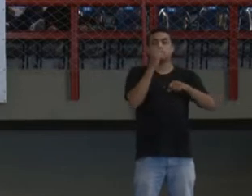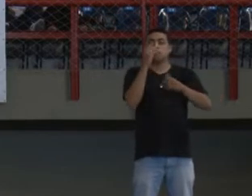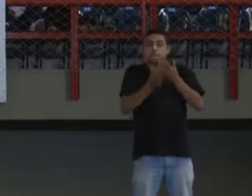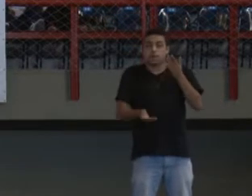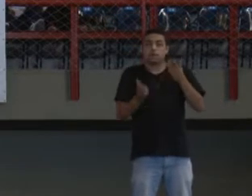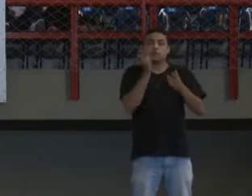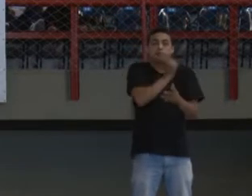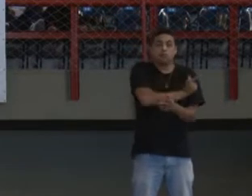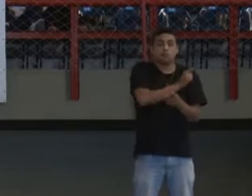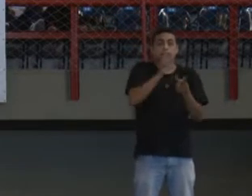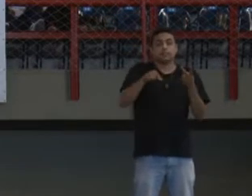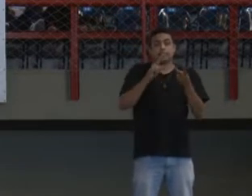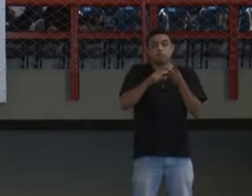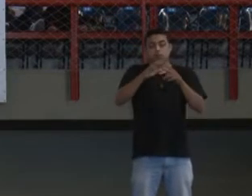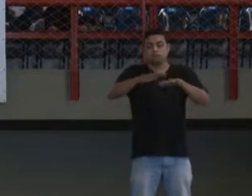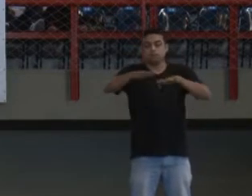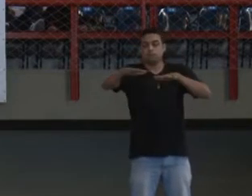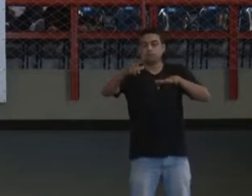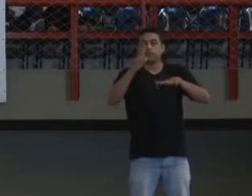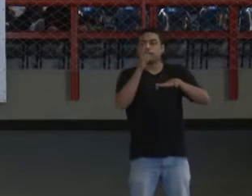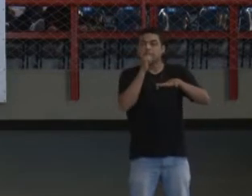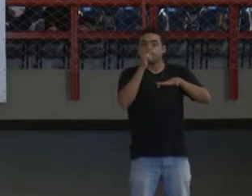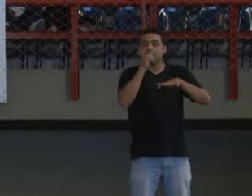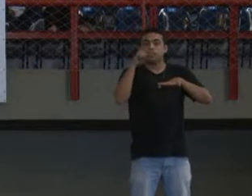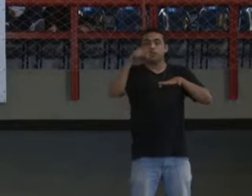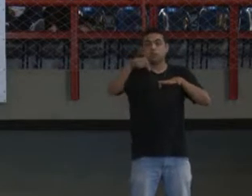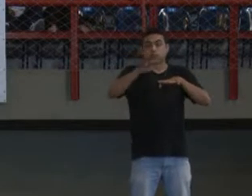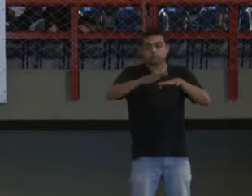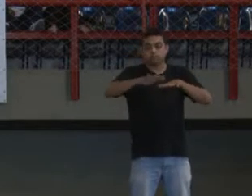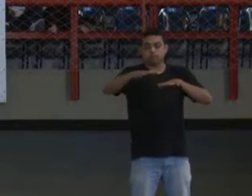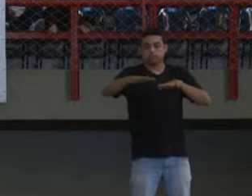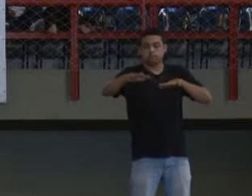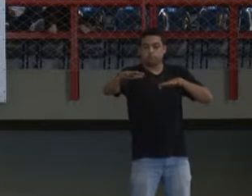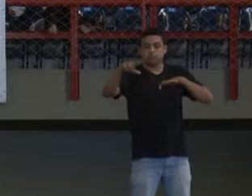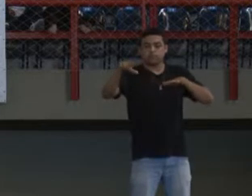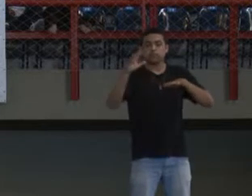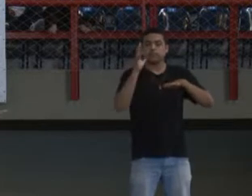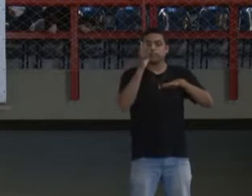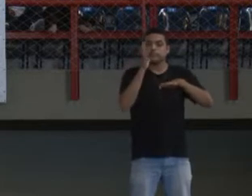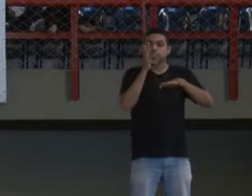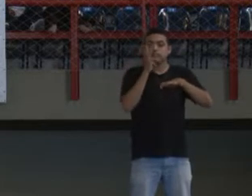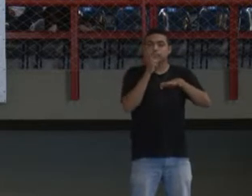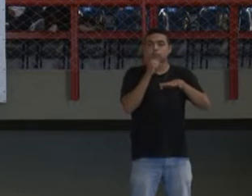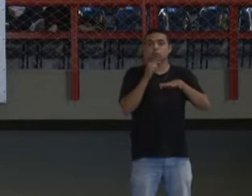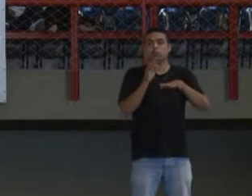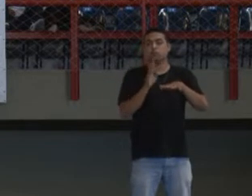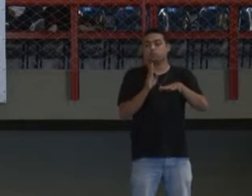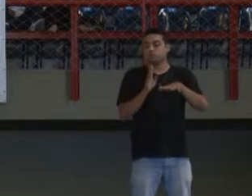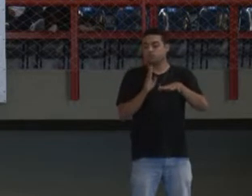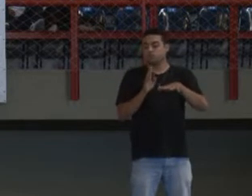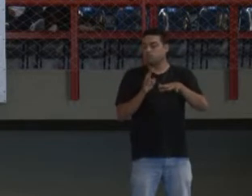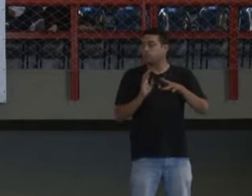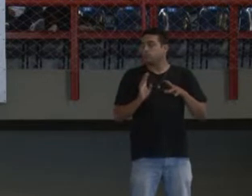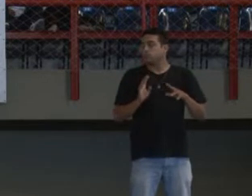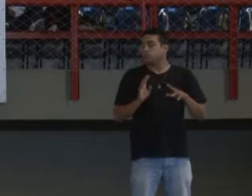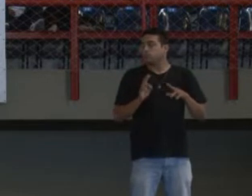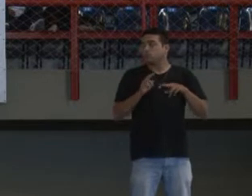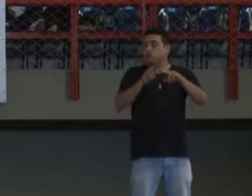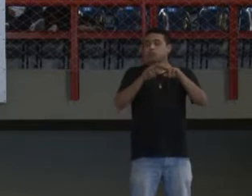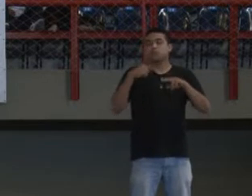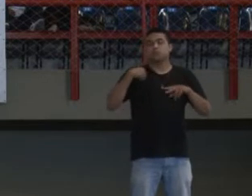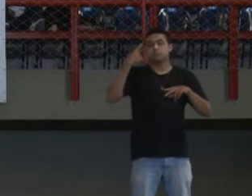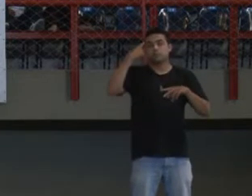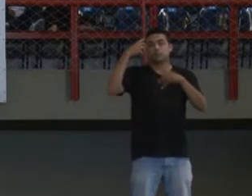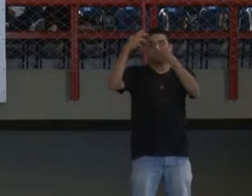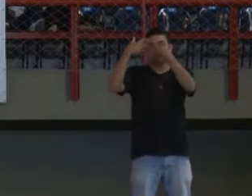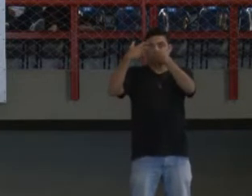E os líquidos são mais estáveis termicamente. A gente está falando de calor específico mesmo. Então vamos raciocinar